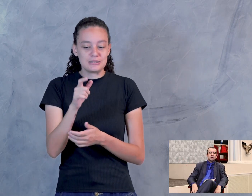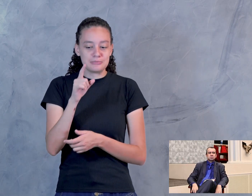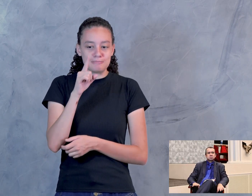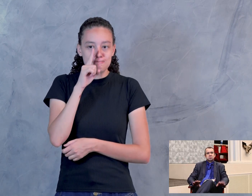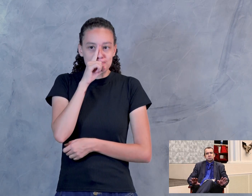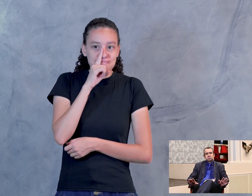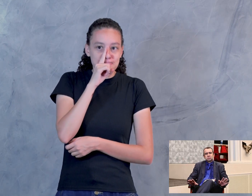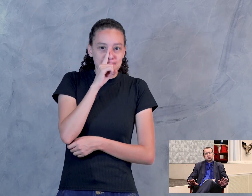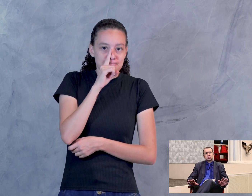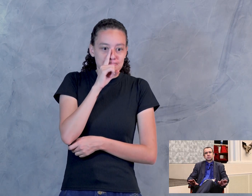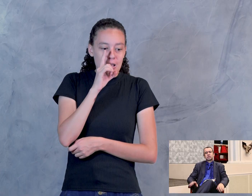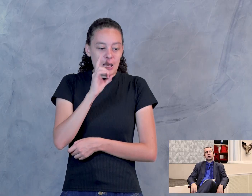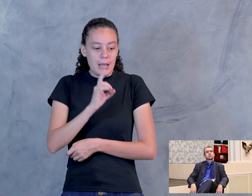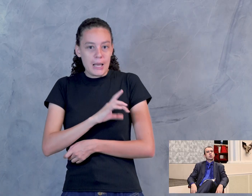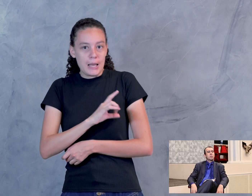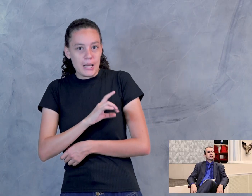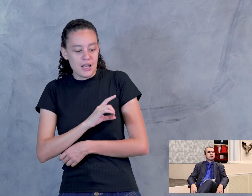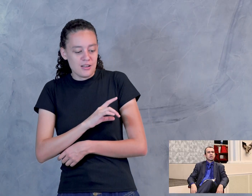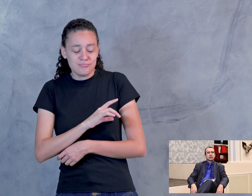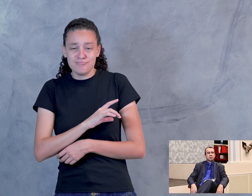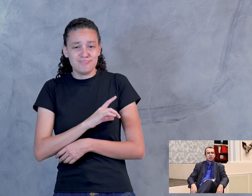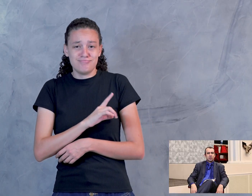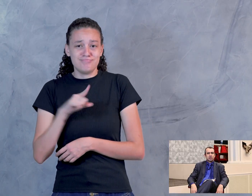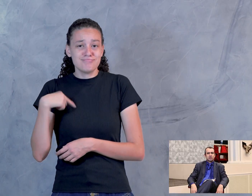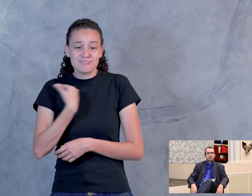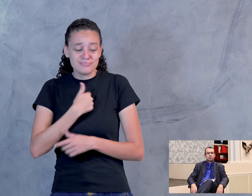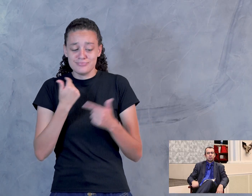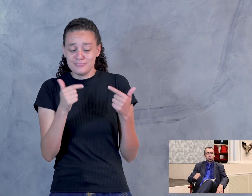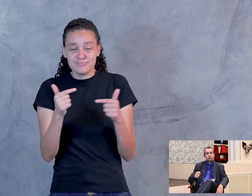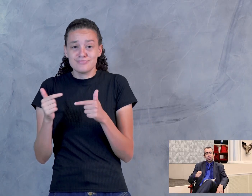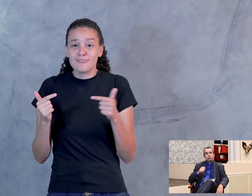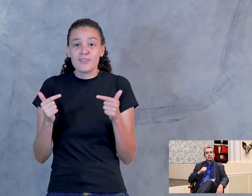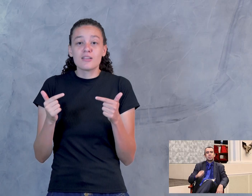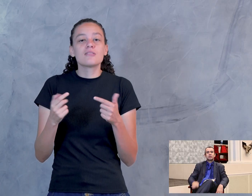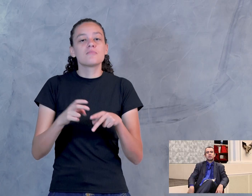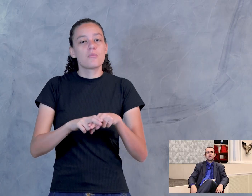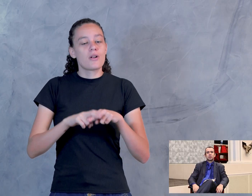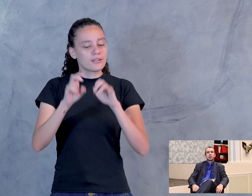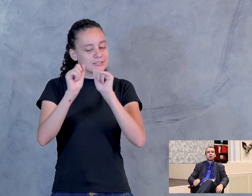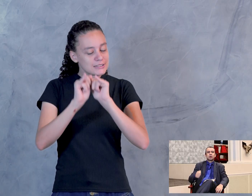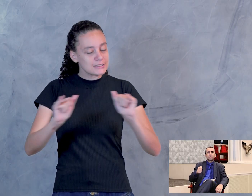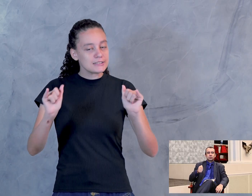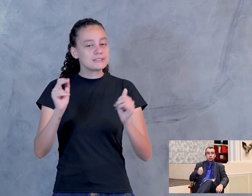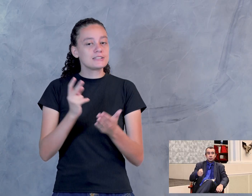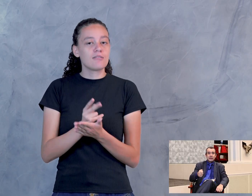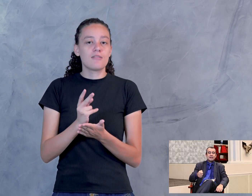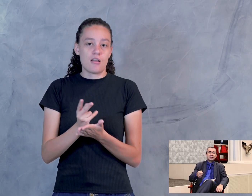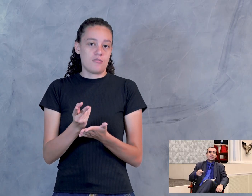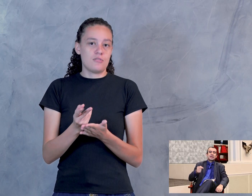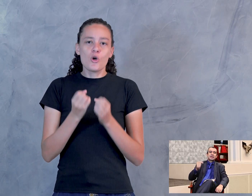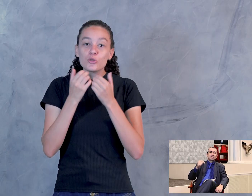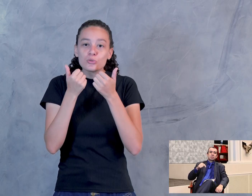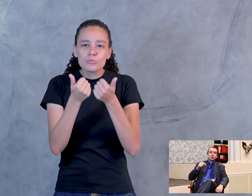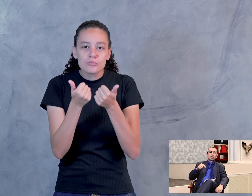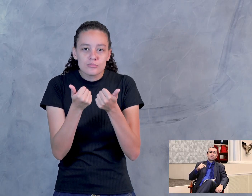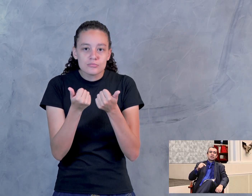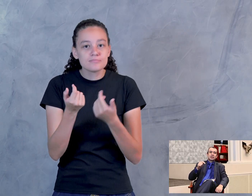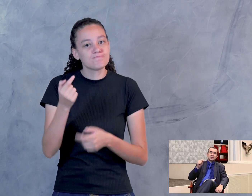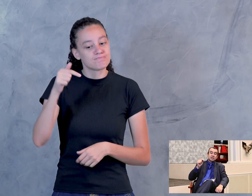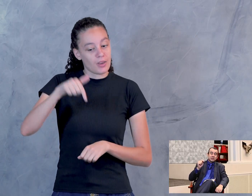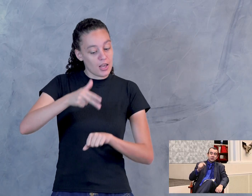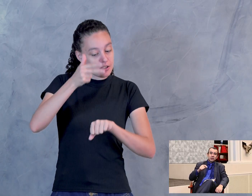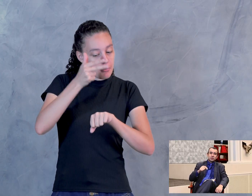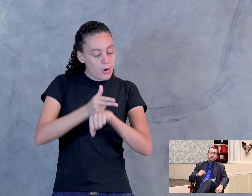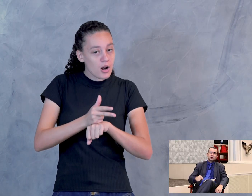um, já não são mais ameaça para nós. Por isso é que eu sempre te digo, tudo bem? Esse